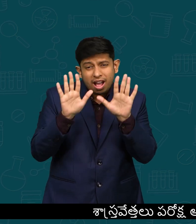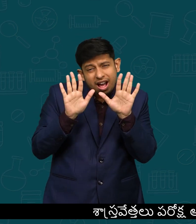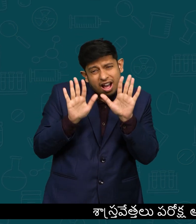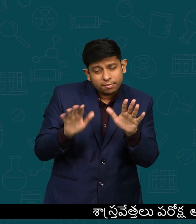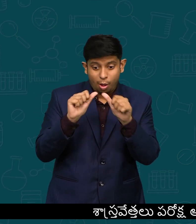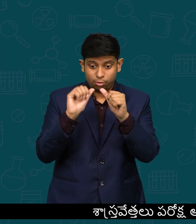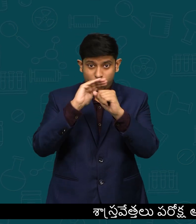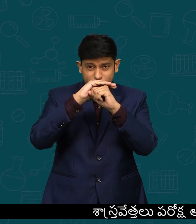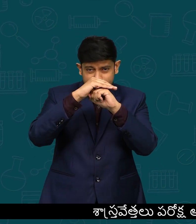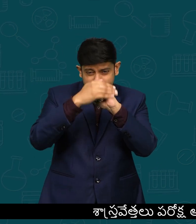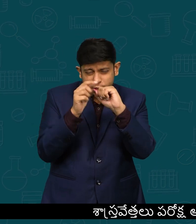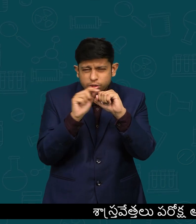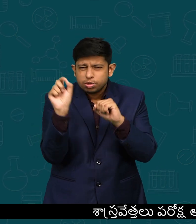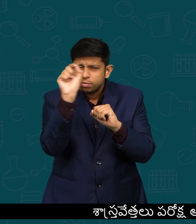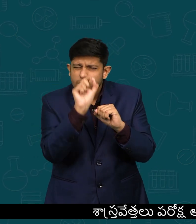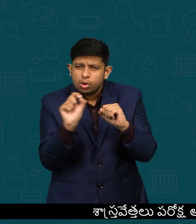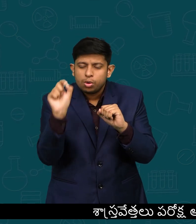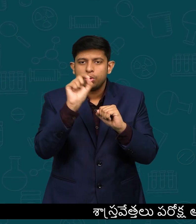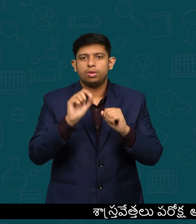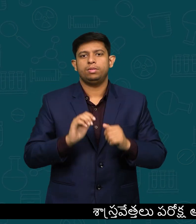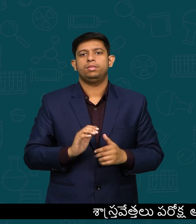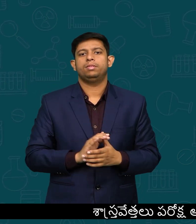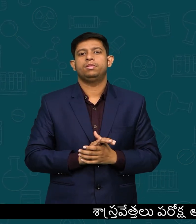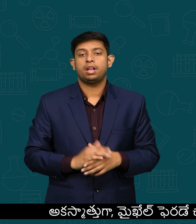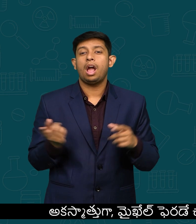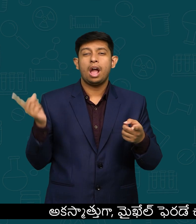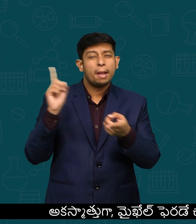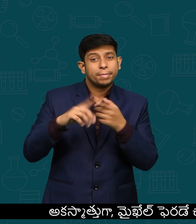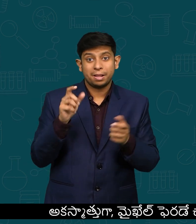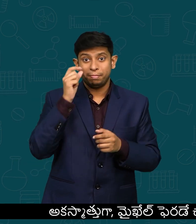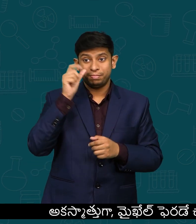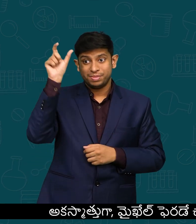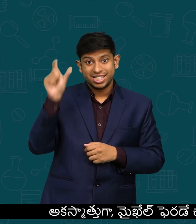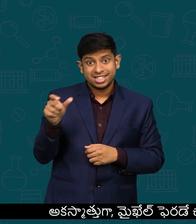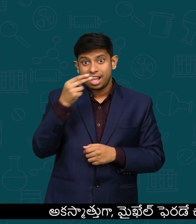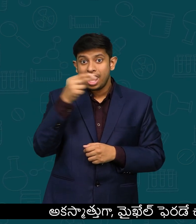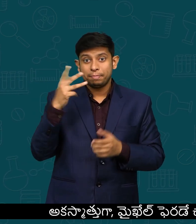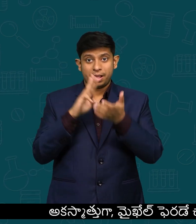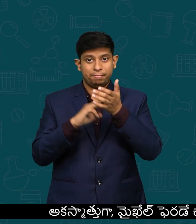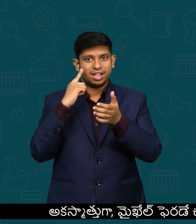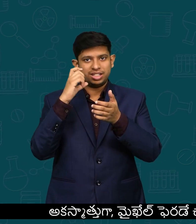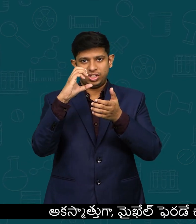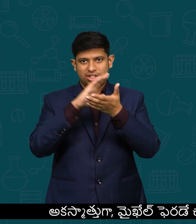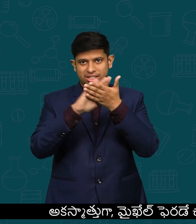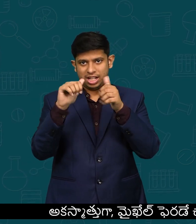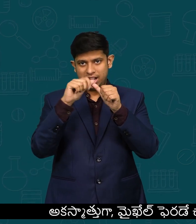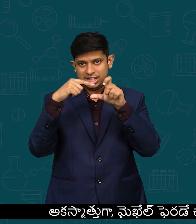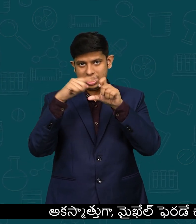శాస్త్రవేత్తలు పరోక్ష ఆధారాలపై ఆధారపడ్డారు. అకస్మాత్తుగా మైకెల్ ఫెరడే చార్జ్డ్